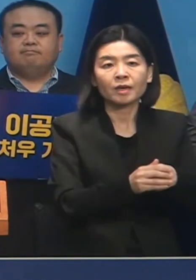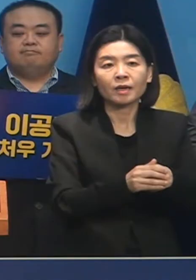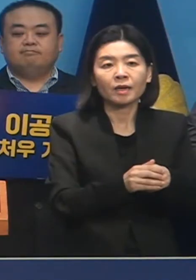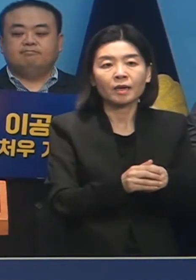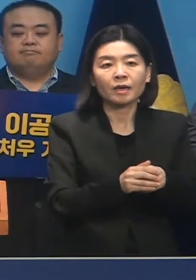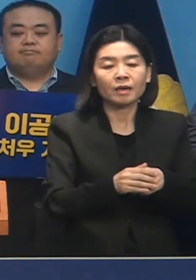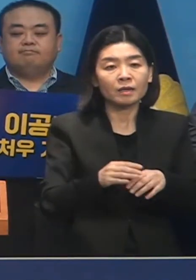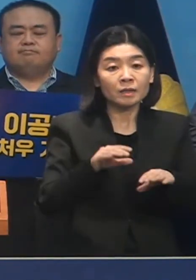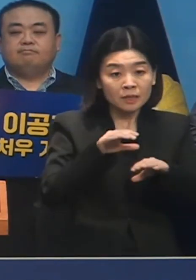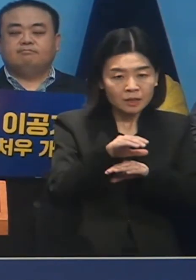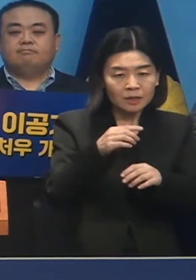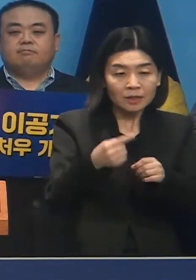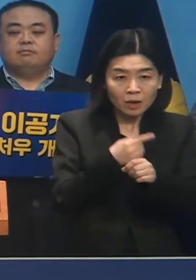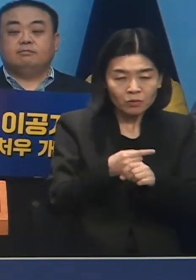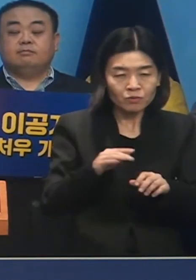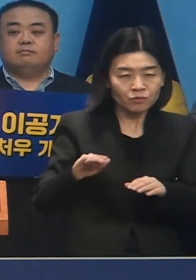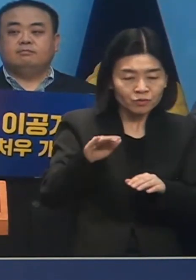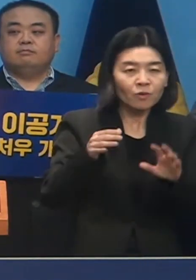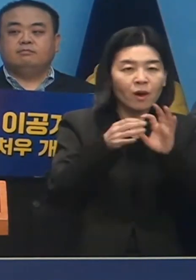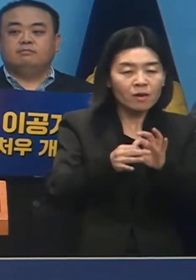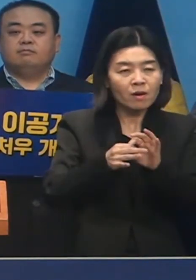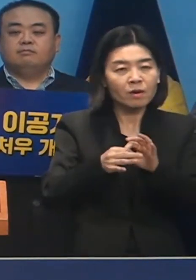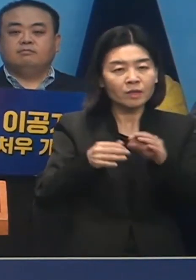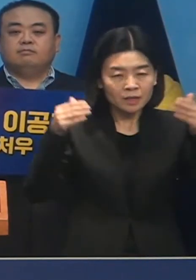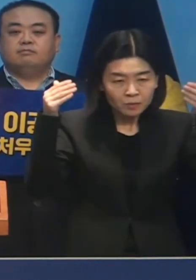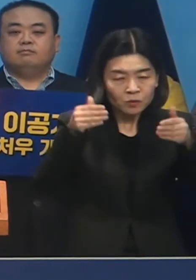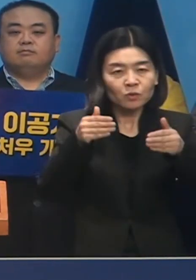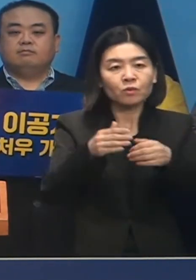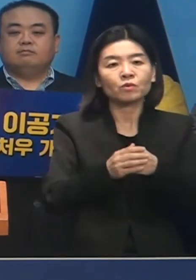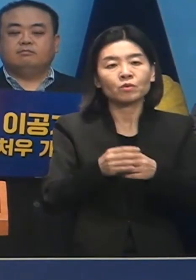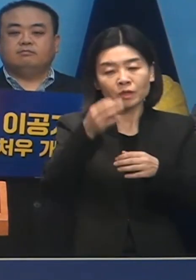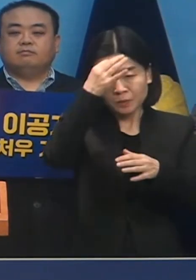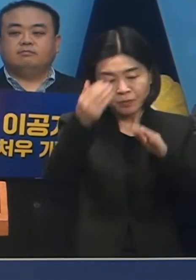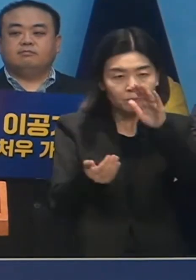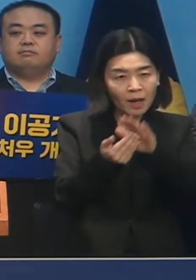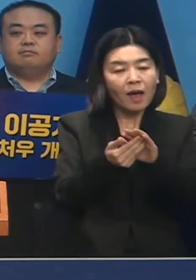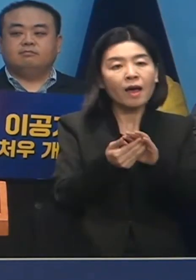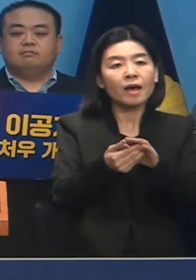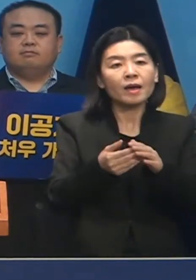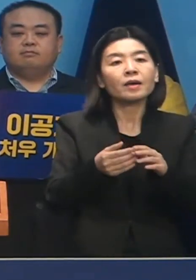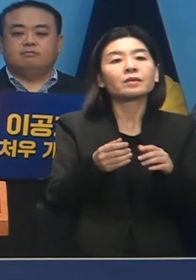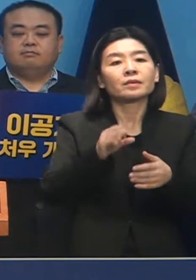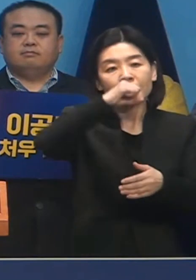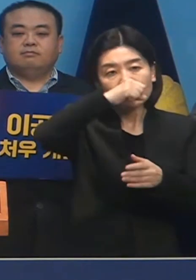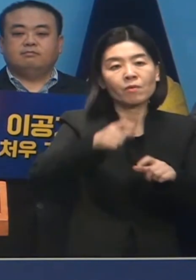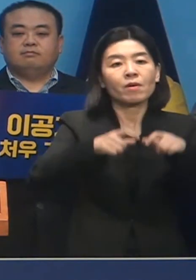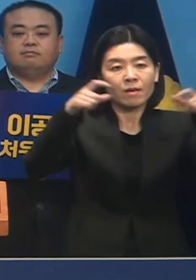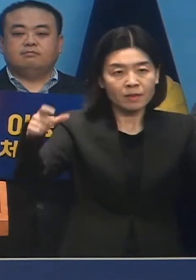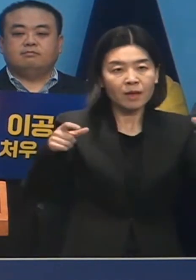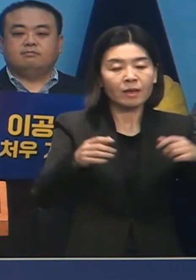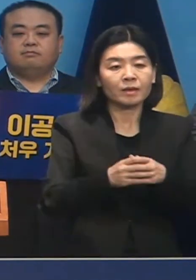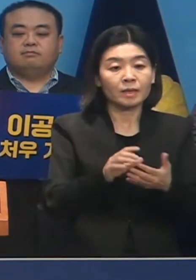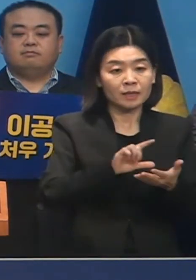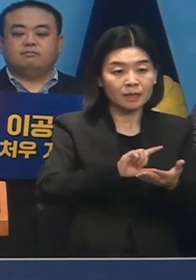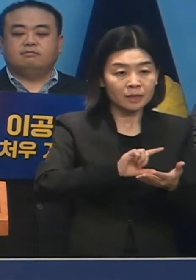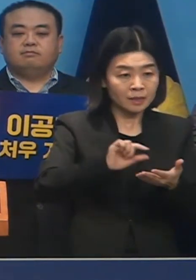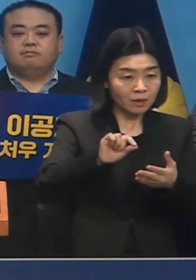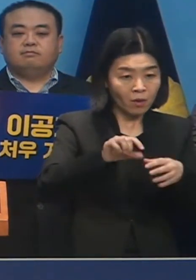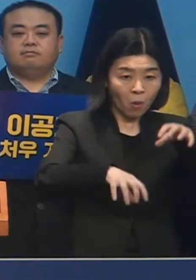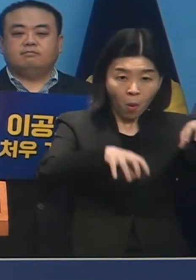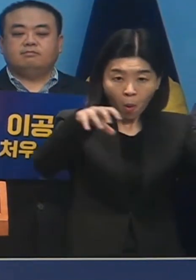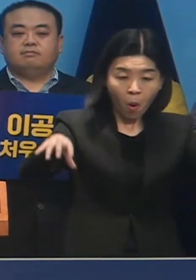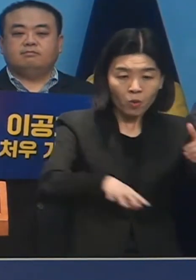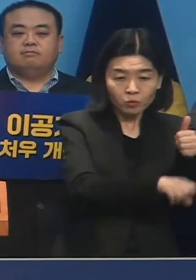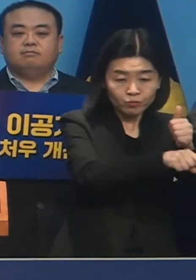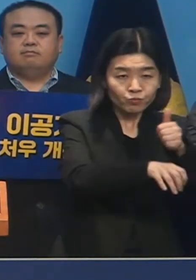조성, R&D 정책 수립의 현장 연구자 참여 기회 확대, 이공계 처우 개선, 지역 거점 국립대를 세계 중심